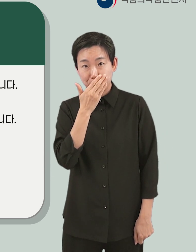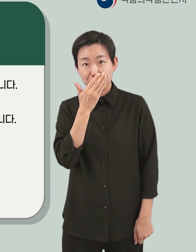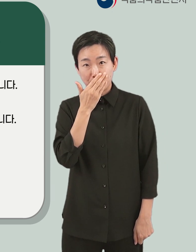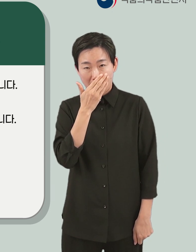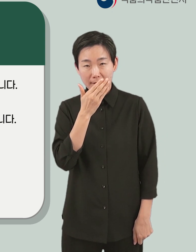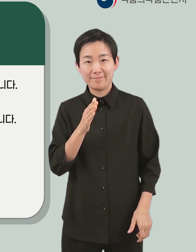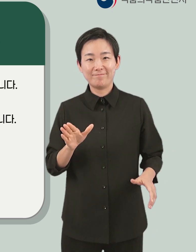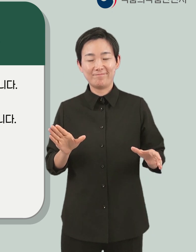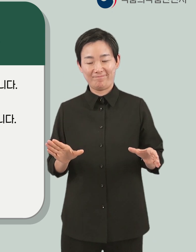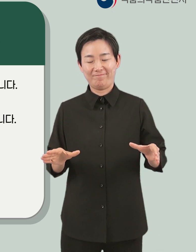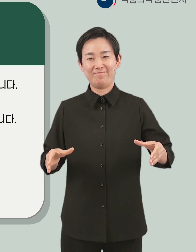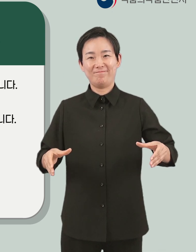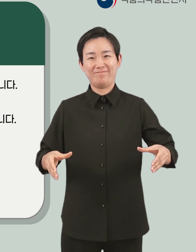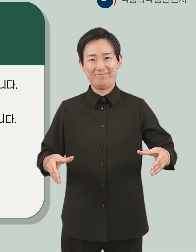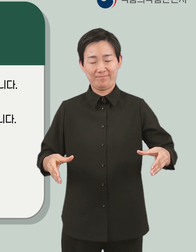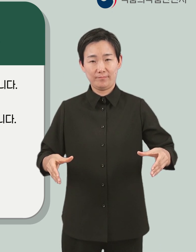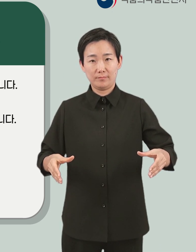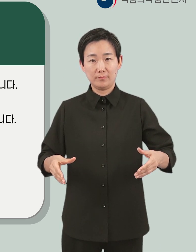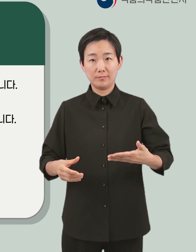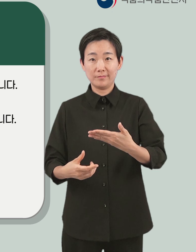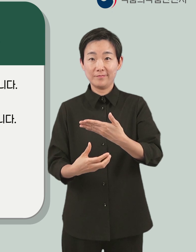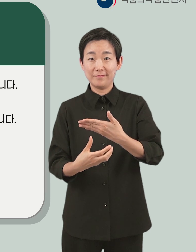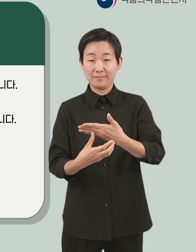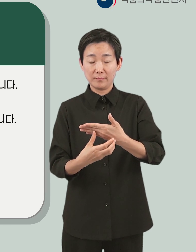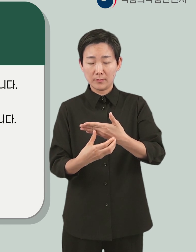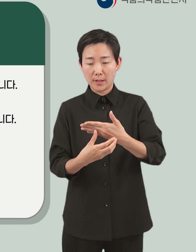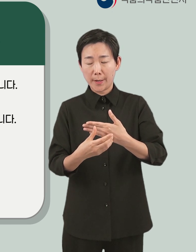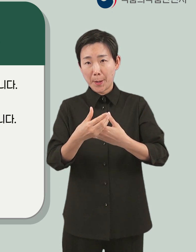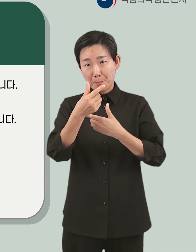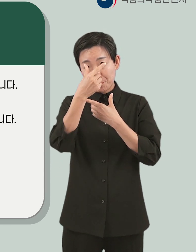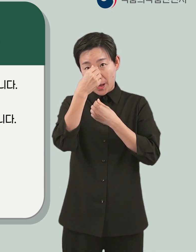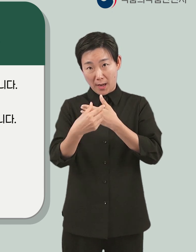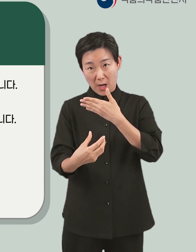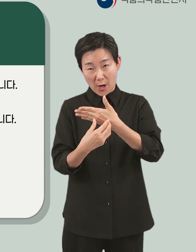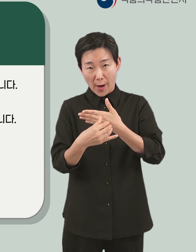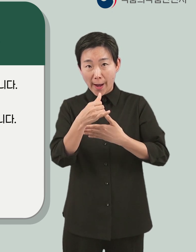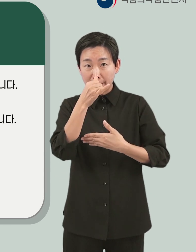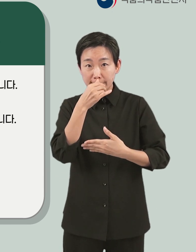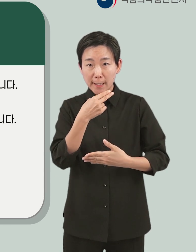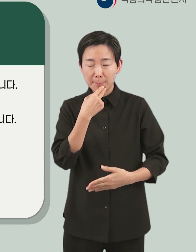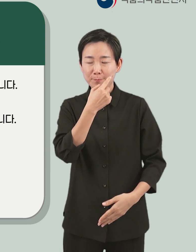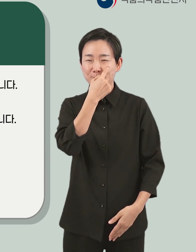사용해야 하며 건전지 덮개가 단단히 닫혀 있는지 확인합니다.